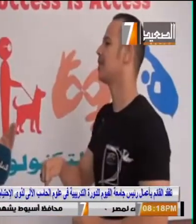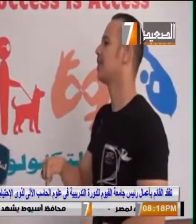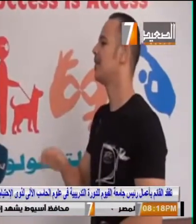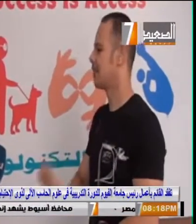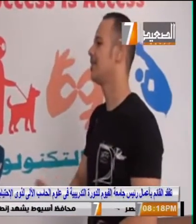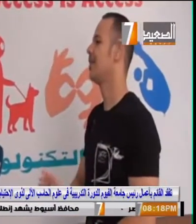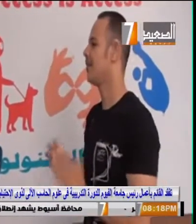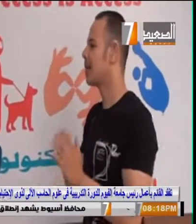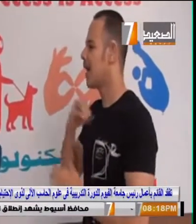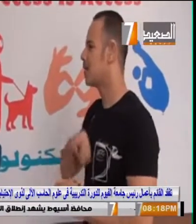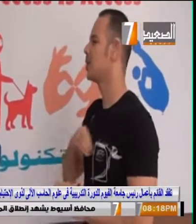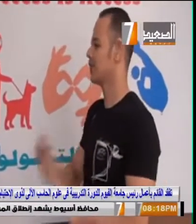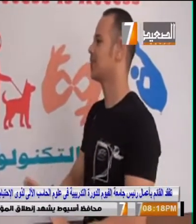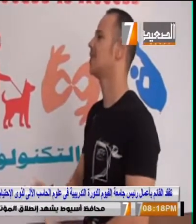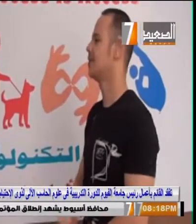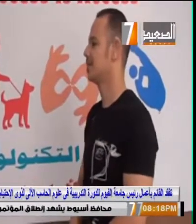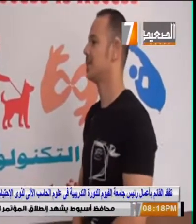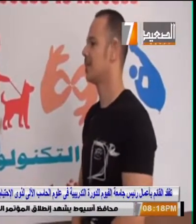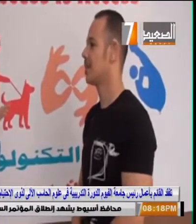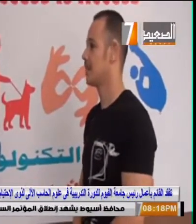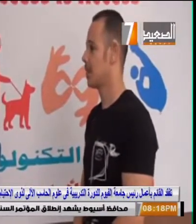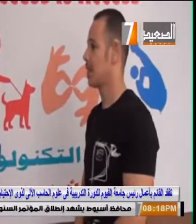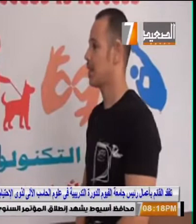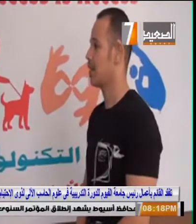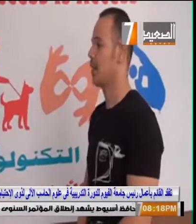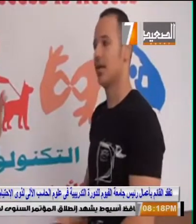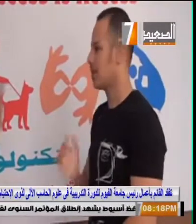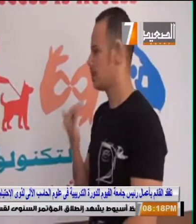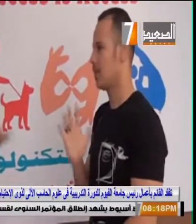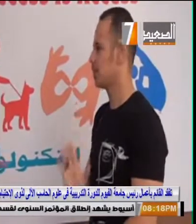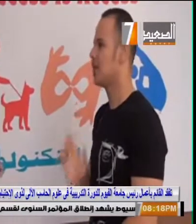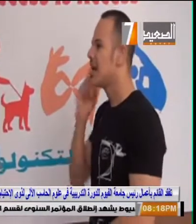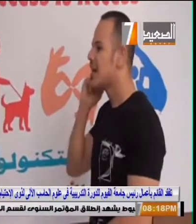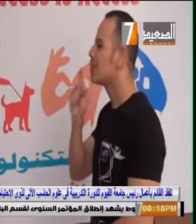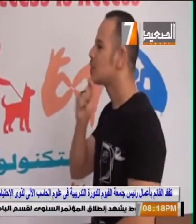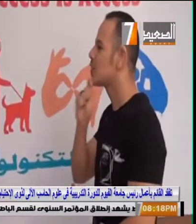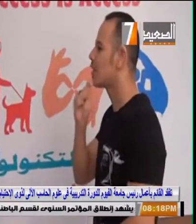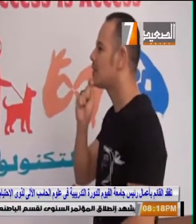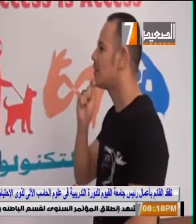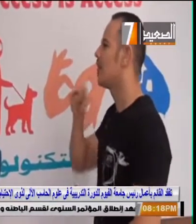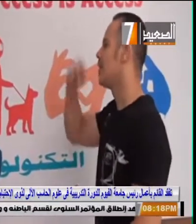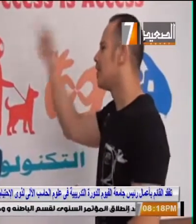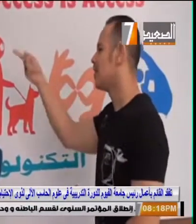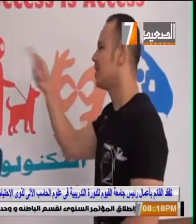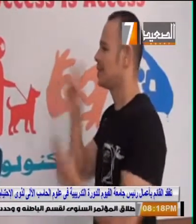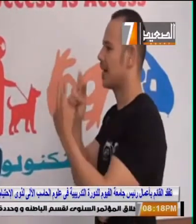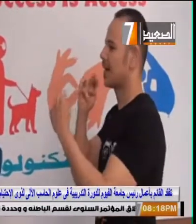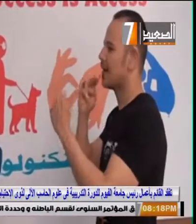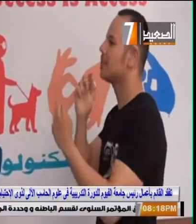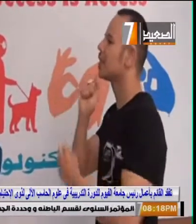لا بيواجه صعوبات وفي مشاكل. ايه شكل صعوبات ايه؟ بره واجهه ايه؟ هو عشان